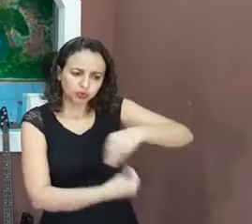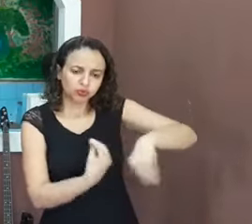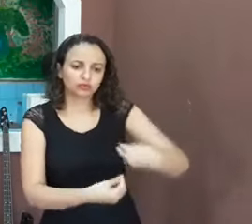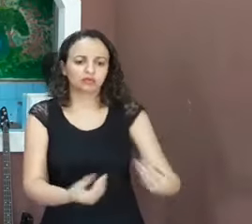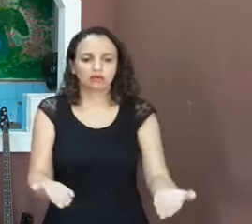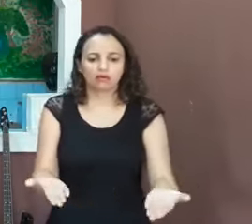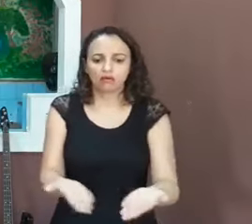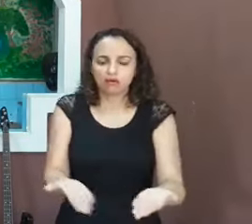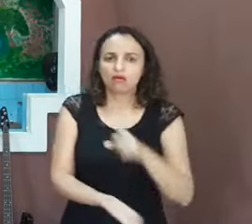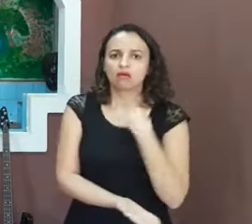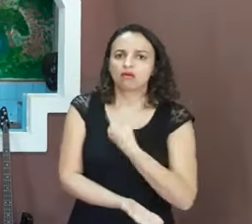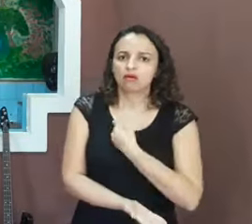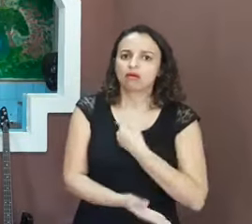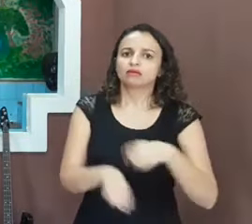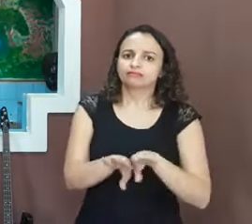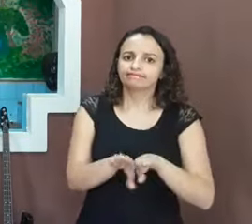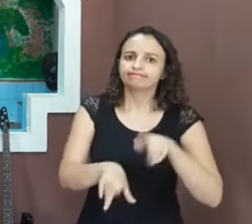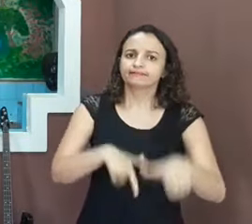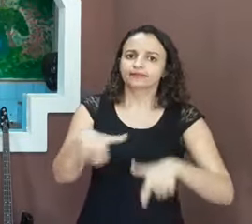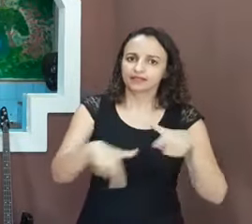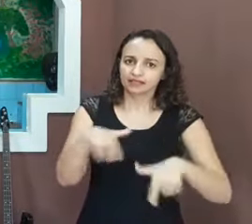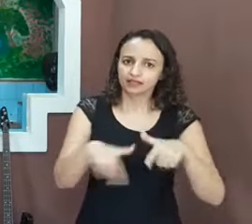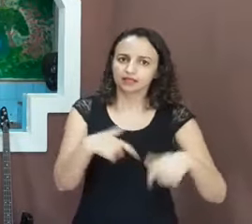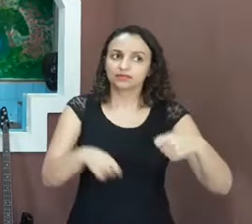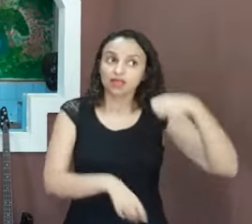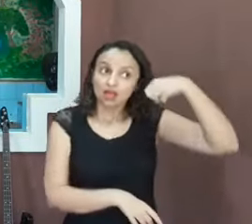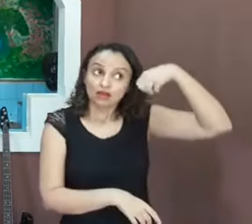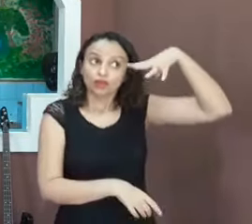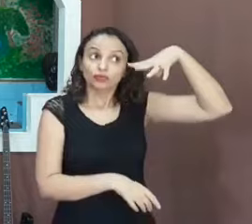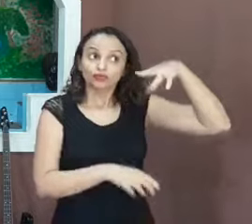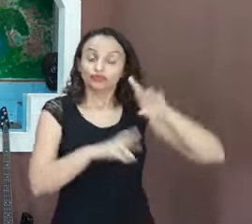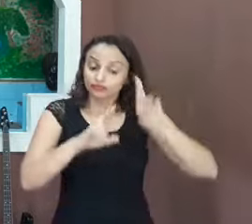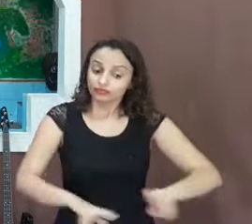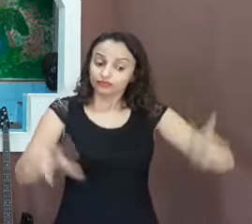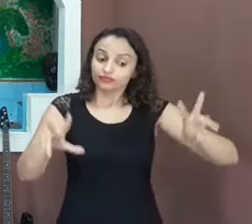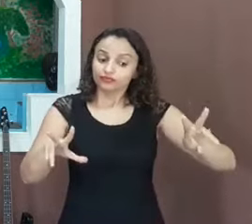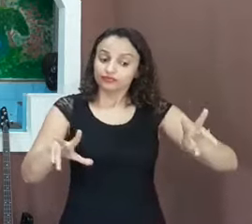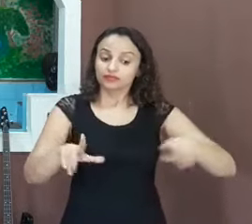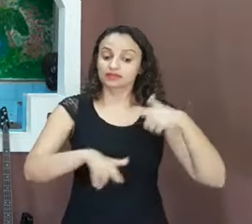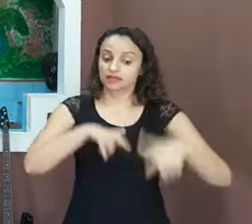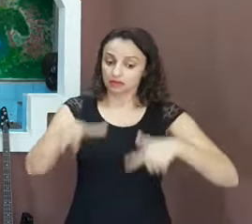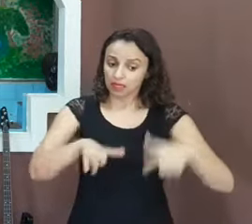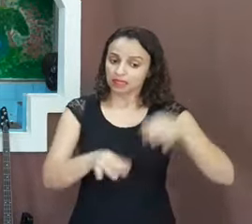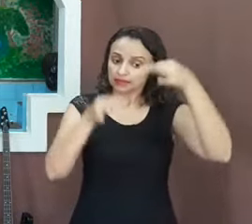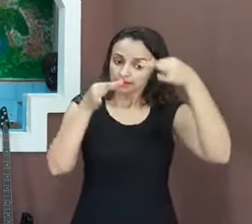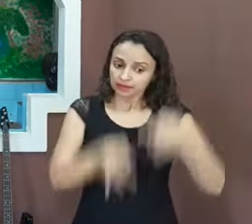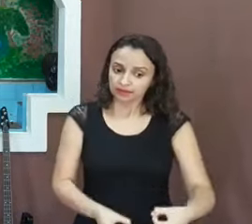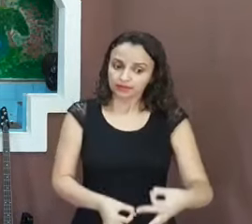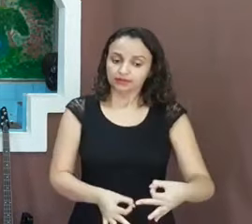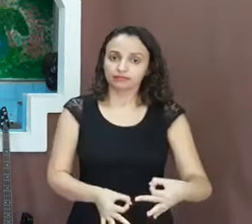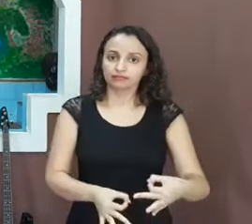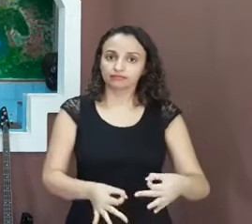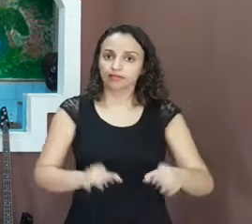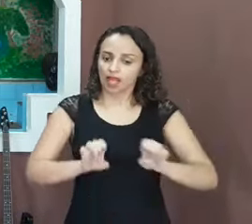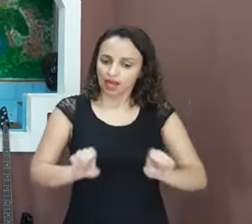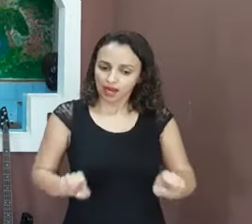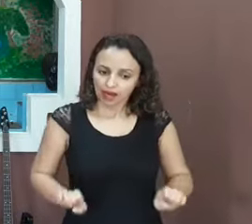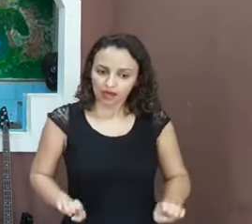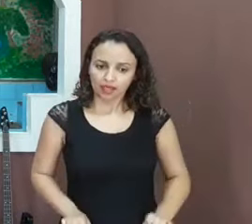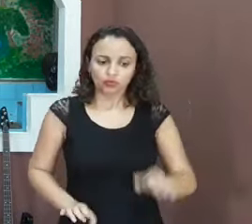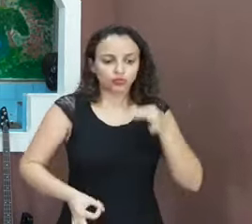nossos trabalhos, nós precisamos ser luz no trabalho. Nós precisamos ser pessoas que trabalhem com honra, com ordem, com decência,